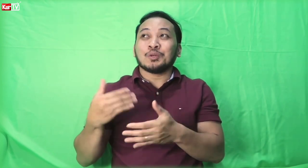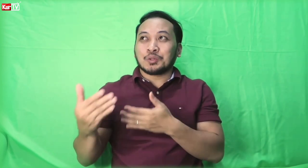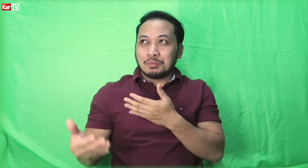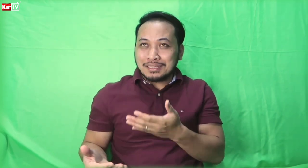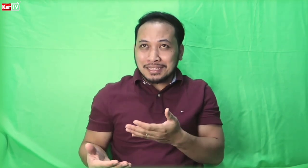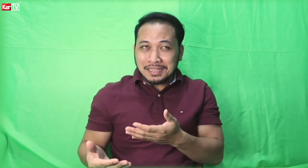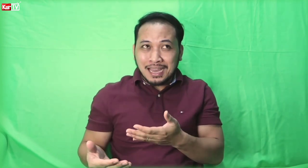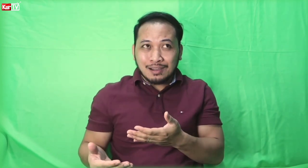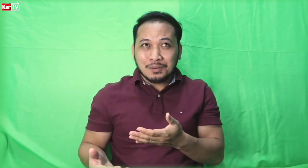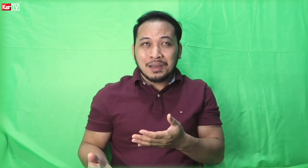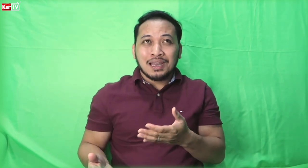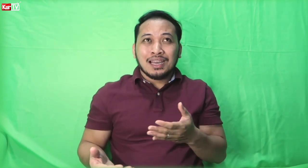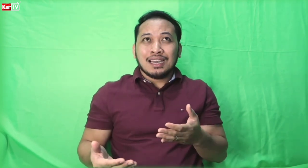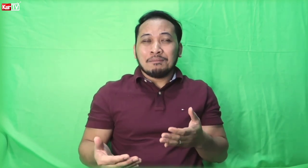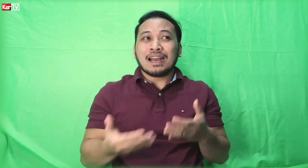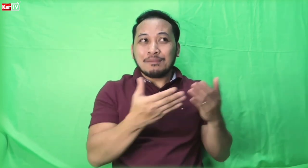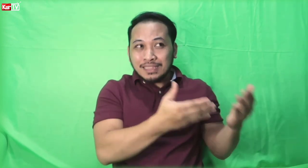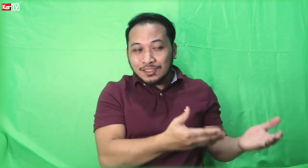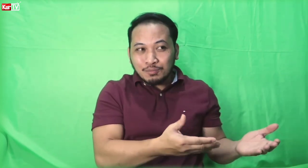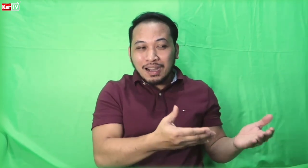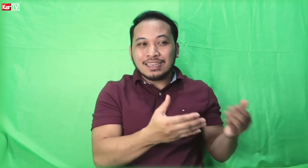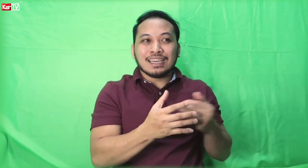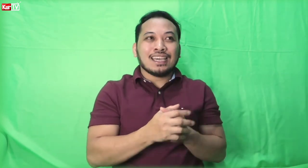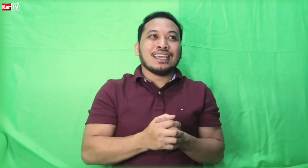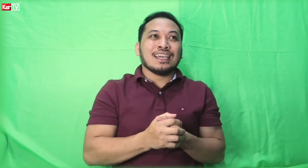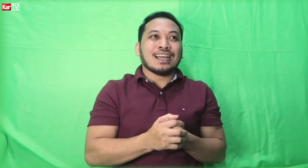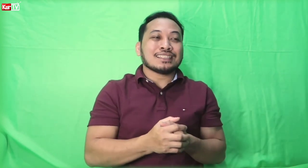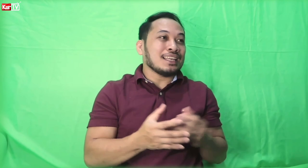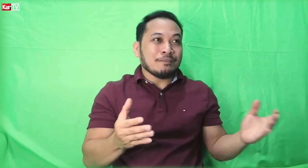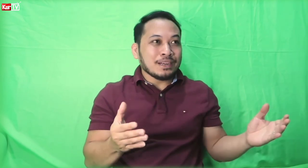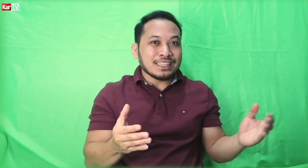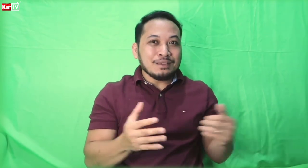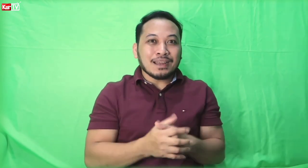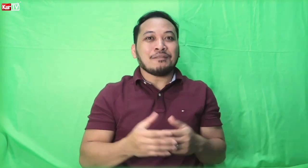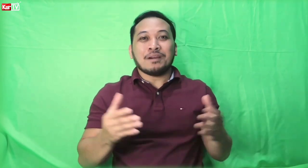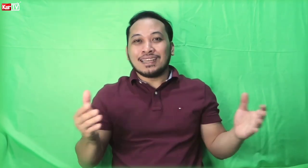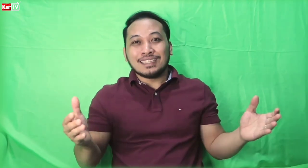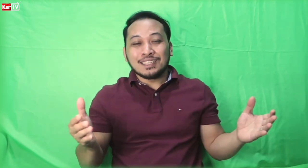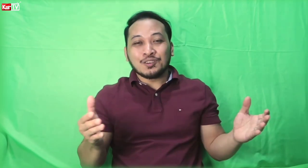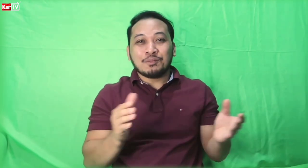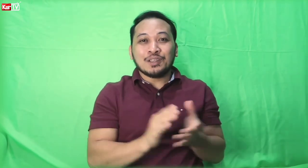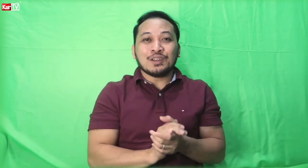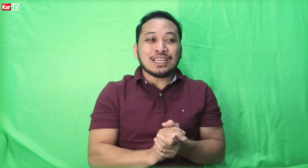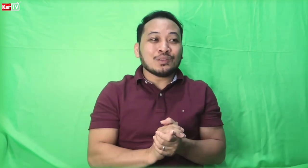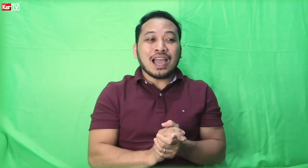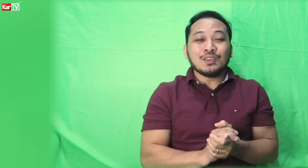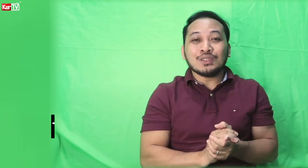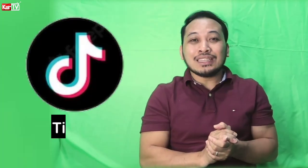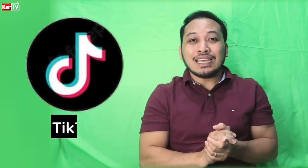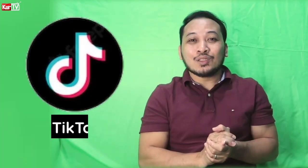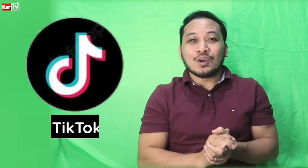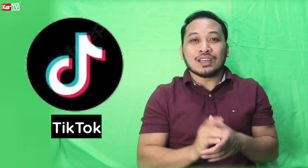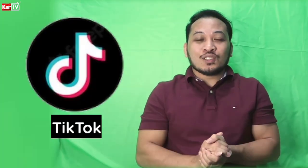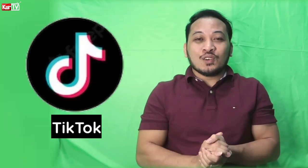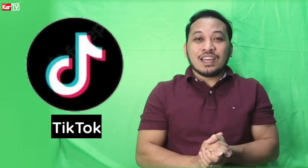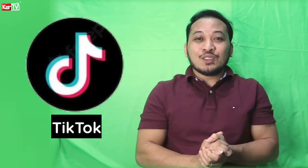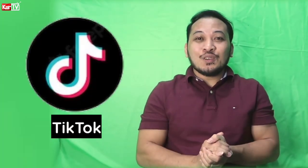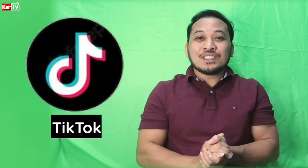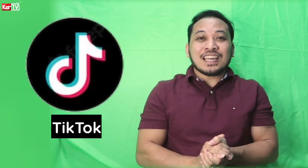matuto magsayaw. Marami din doon mga nagiging celebrity. Marami mga nag-discover doon. Ito ay yung TikTok. So, ganito yung sign